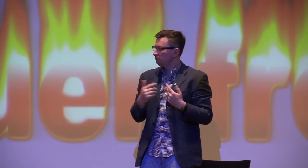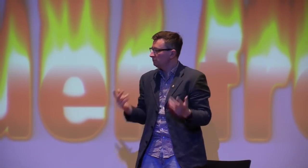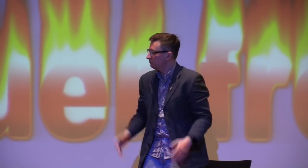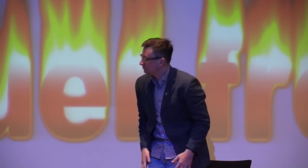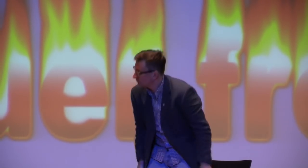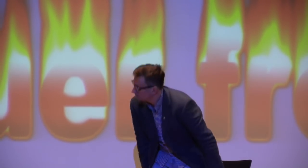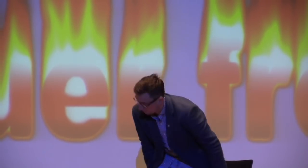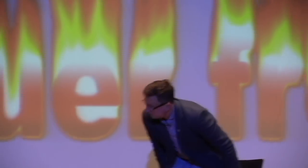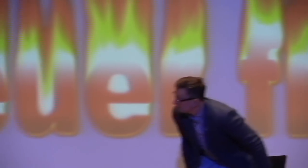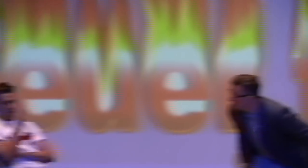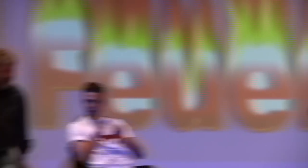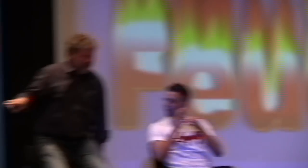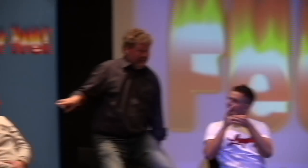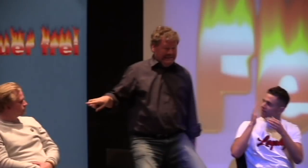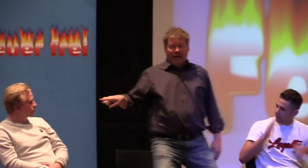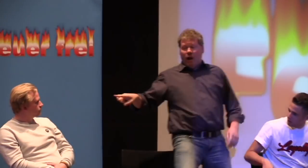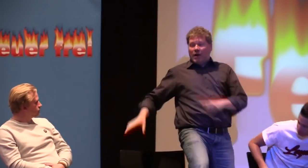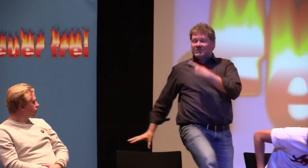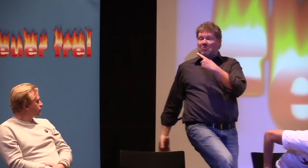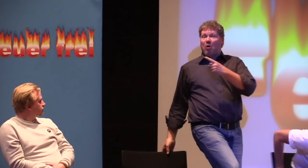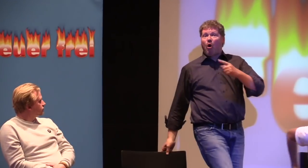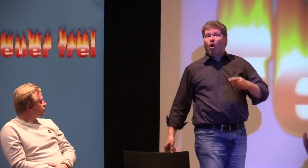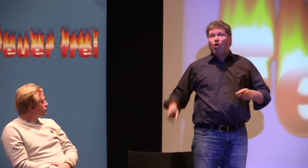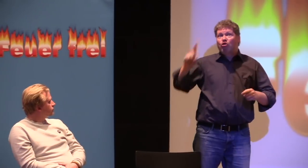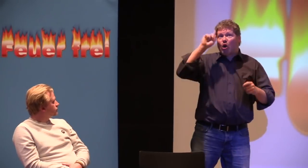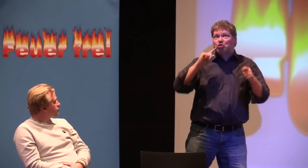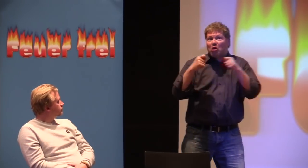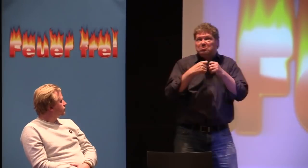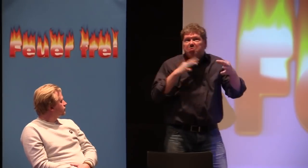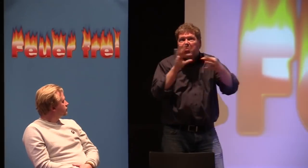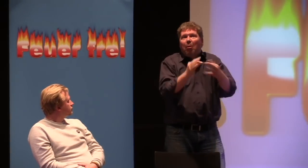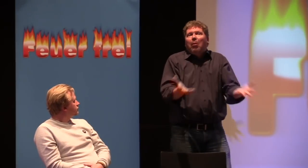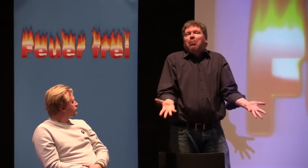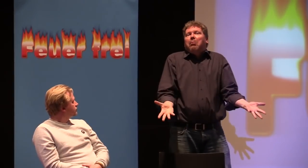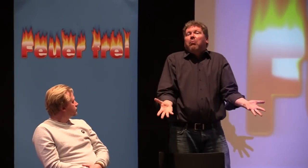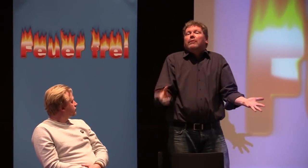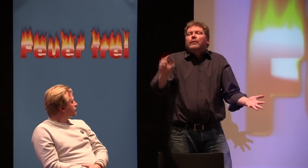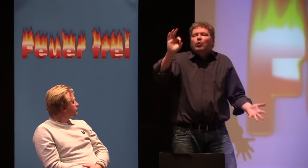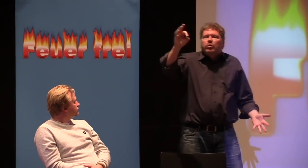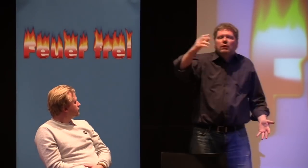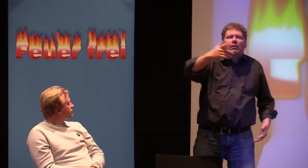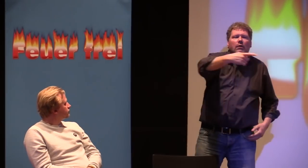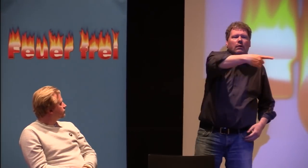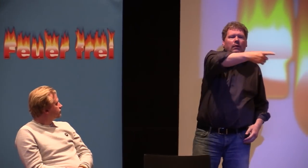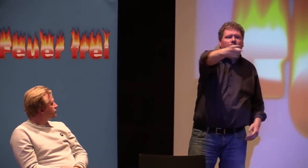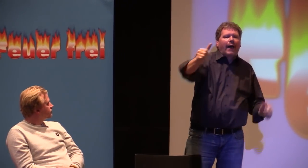Aber du sagtest ja, als ich als eigenständiges Mitglied, wofür zahlt man da? Den Eindruck habe ich auch, ja.